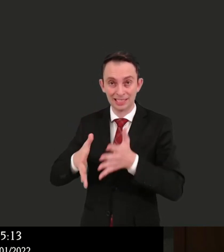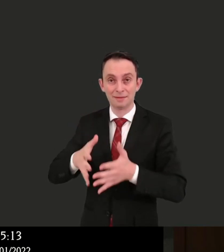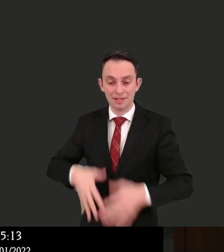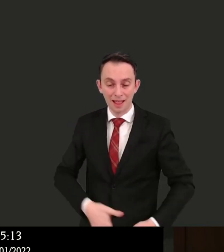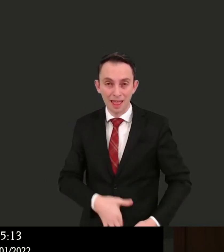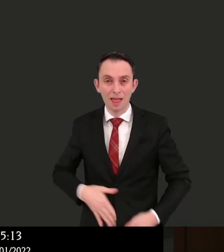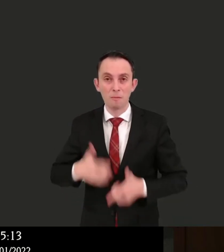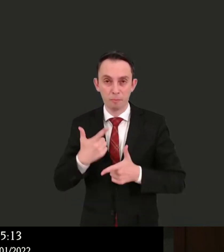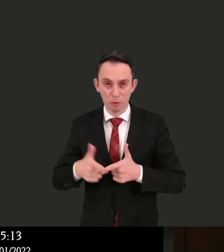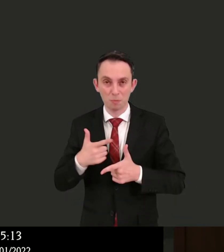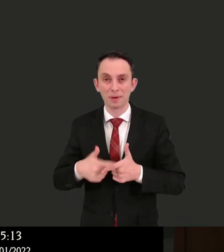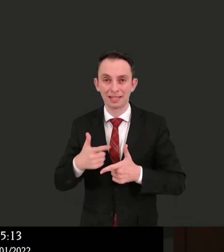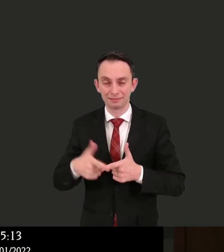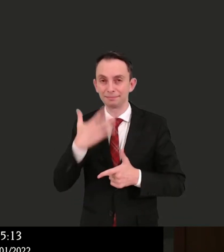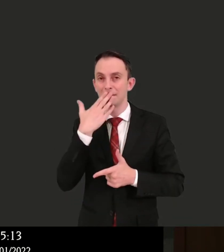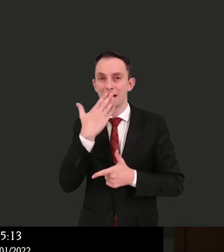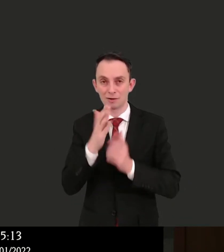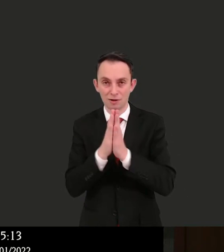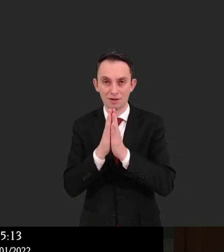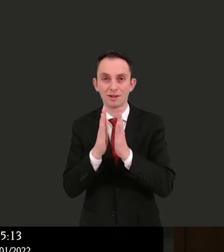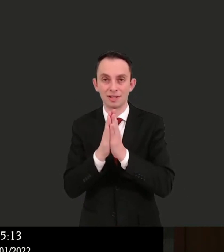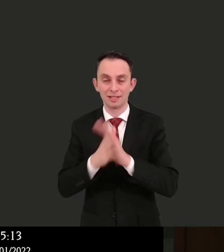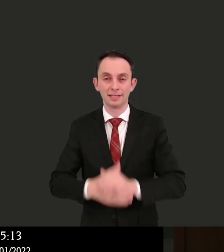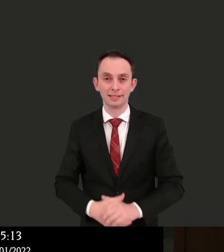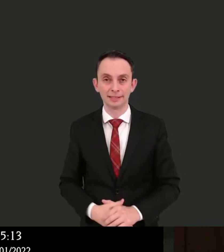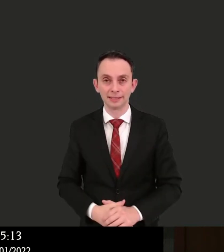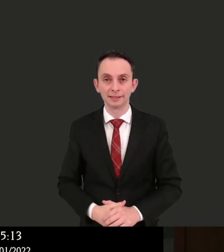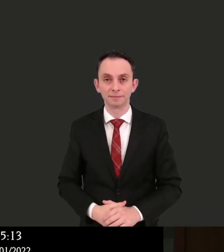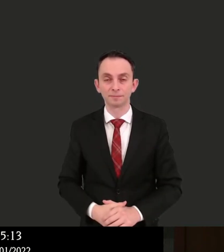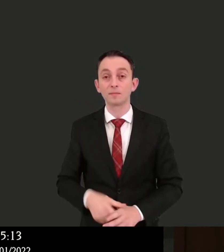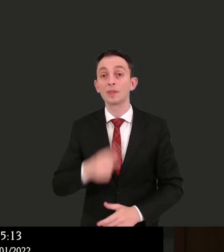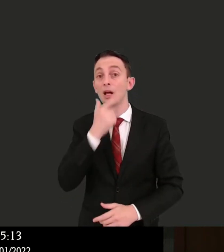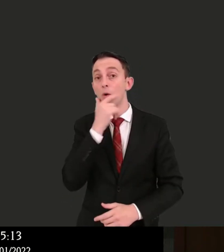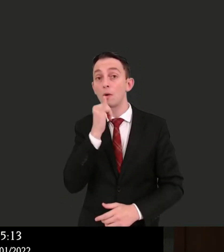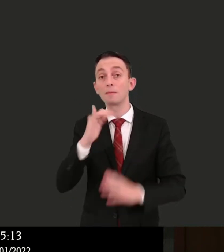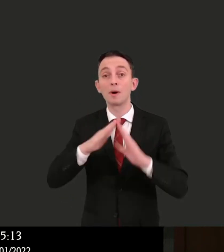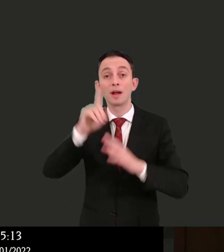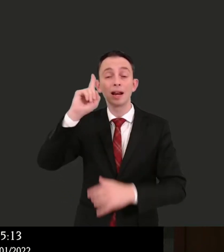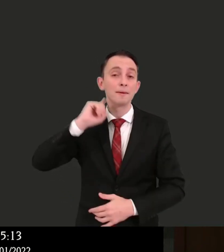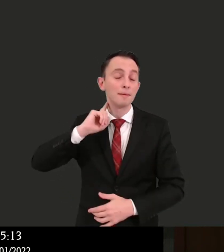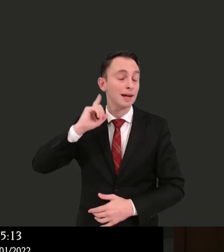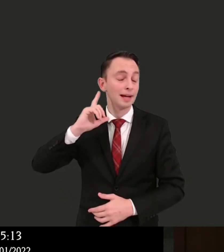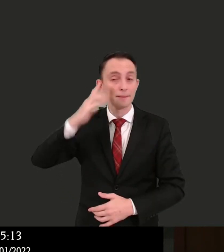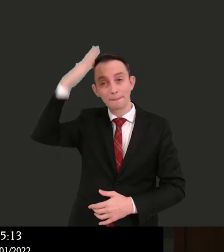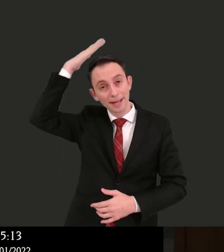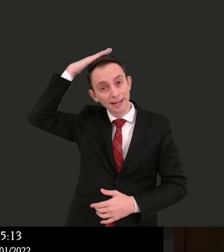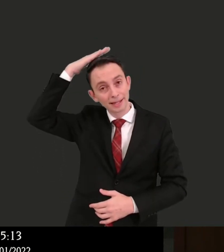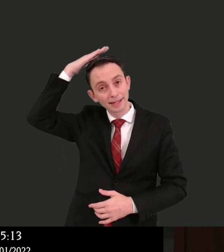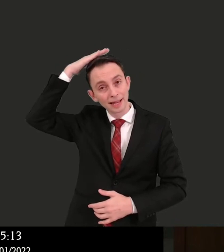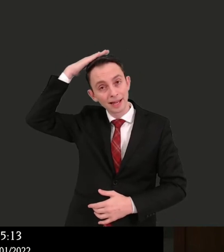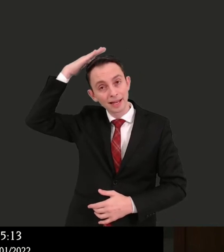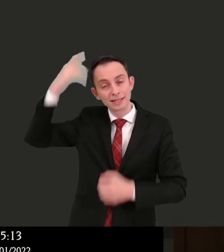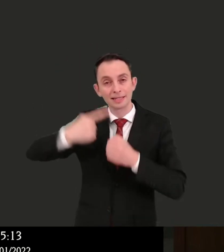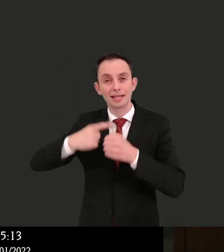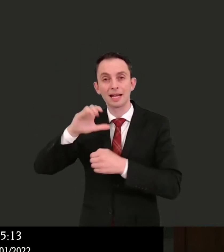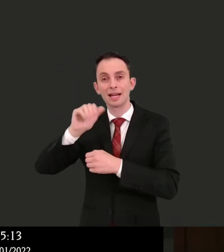Irmão Silvio e sua esposa Débora e filhos de Cascavel, no Paraná, estão com Covid. Irmão Eliseu